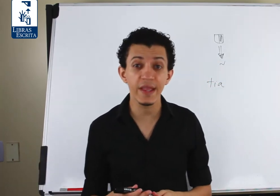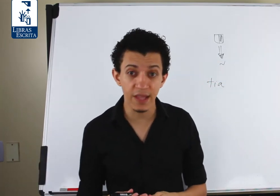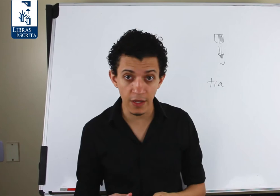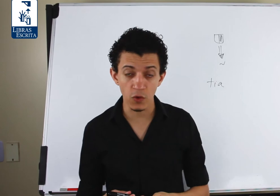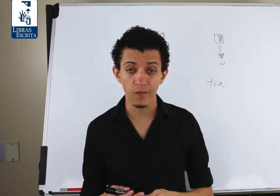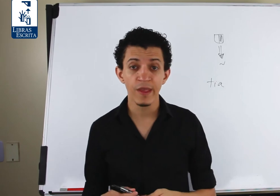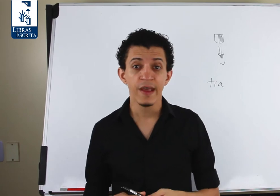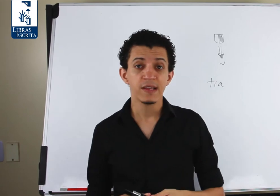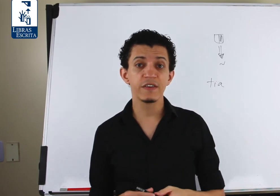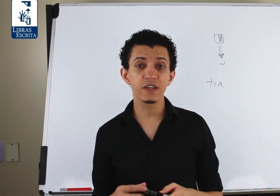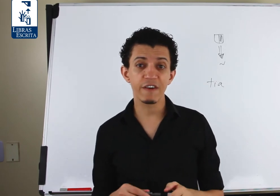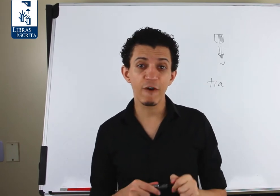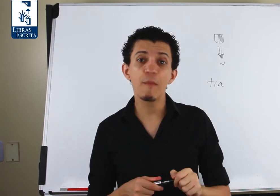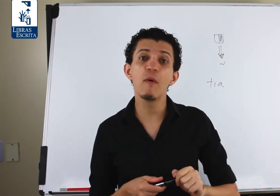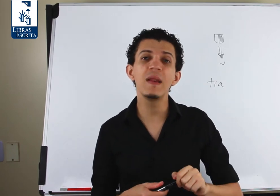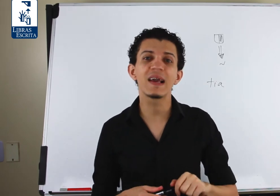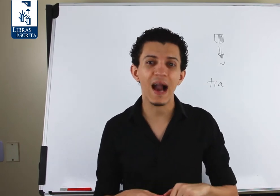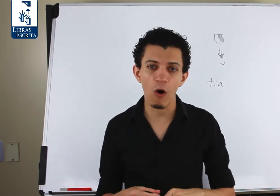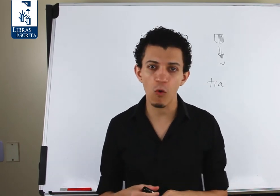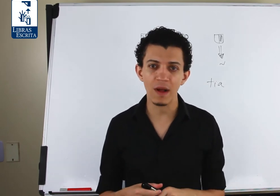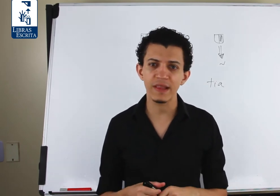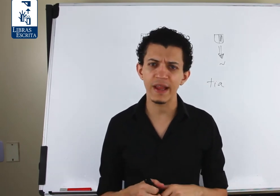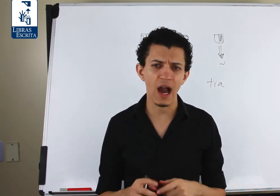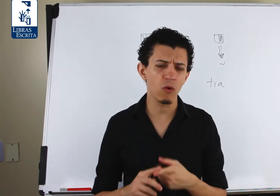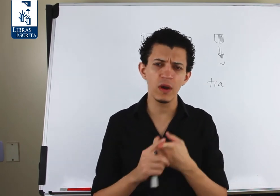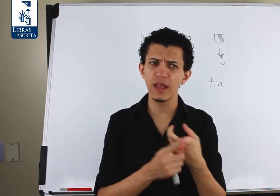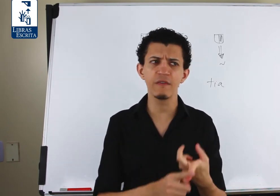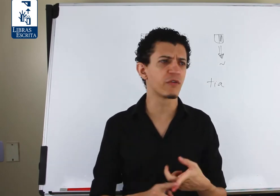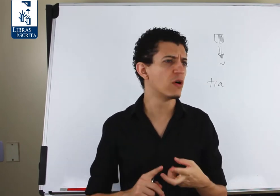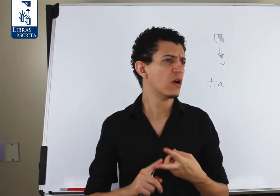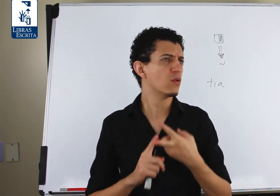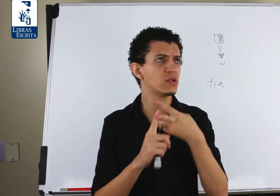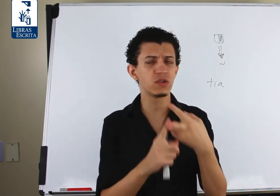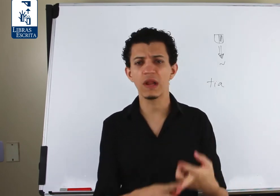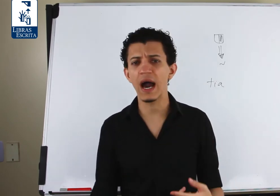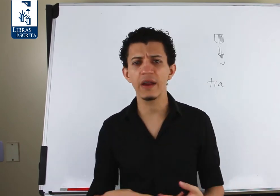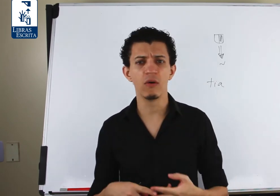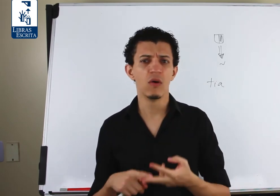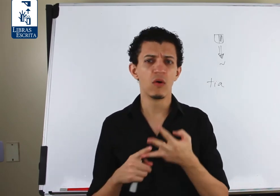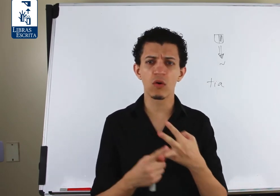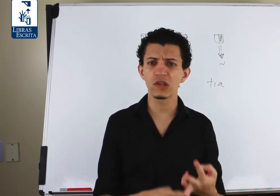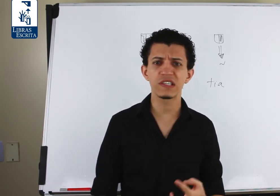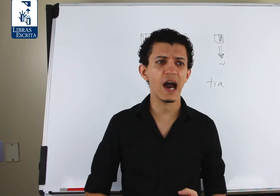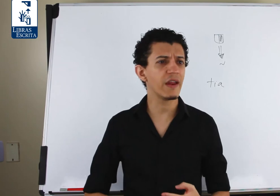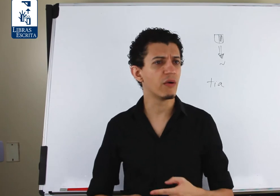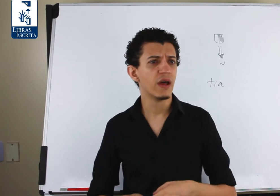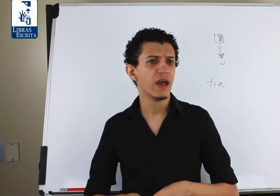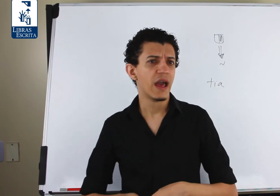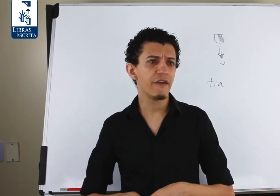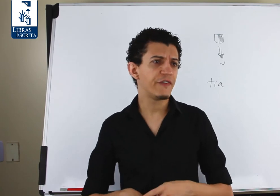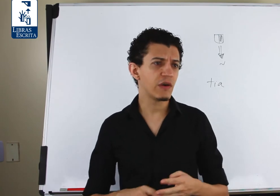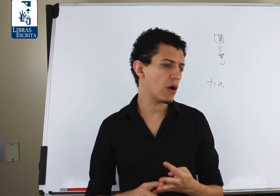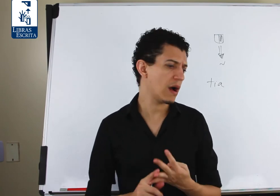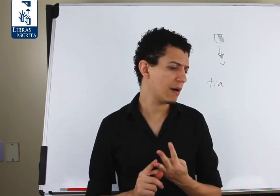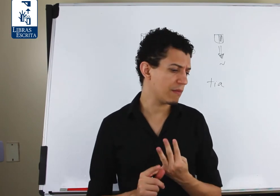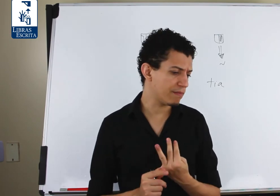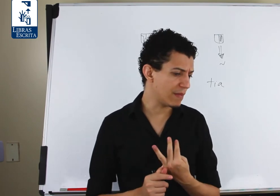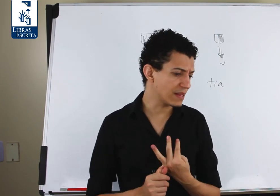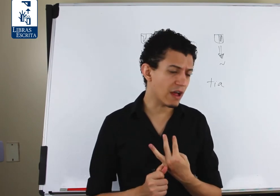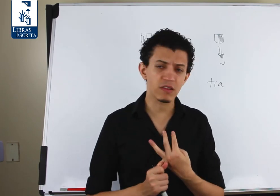entanto, se você for publicar algum material, um livro, um dicionário, um glossário, enfim, ou a material